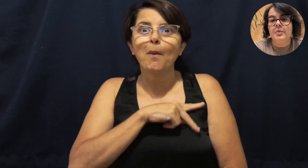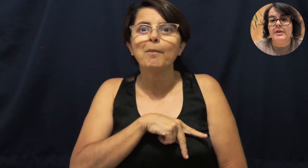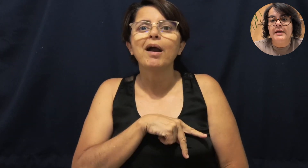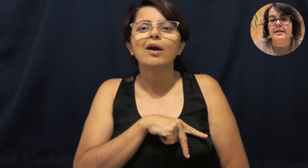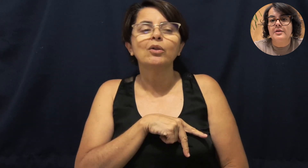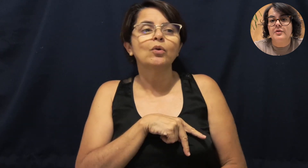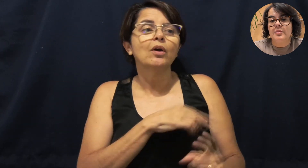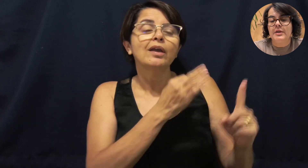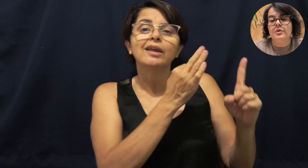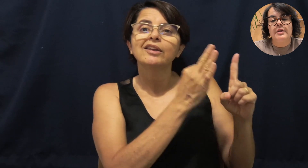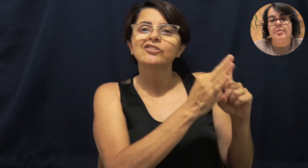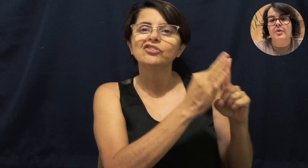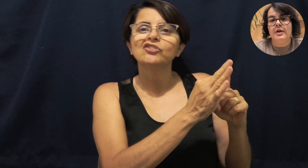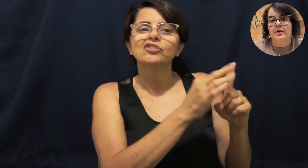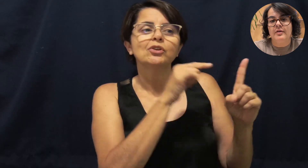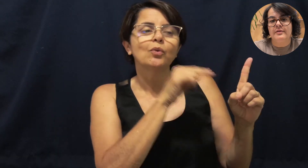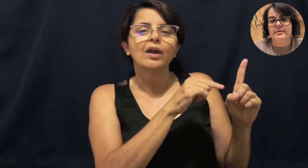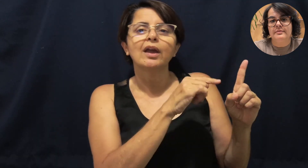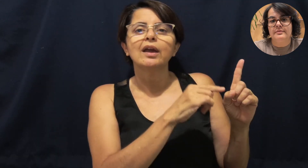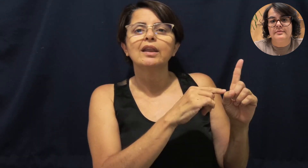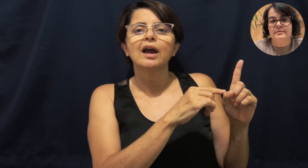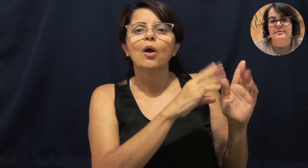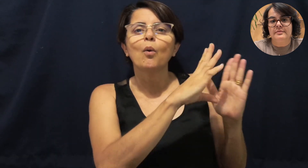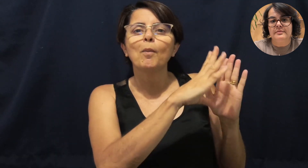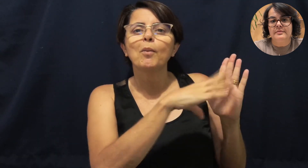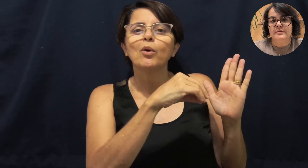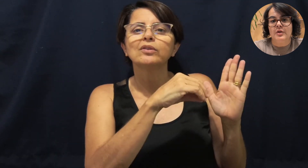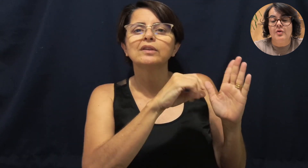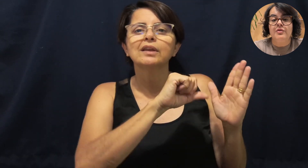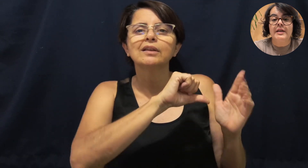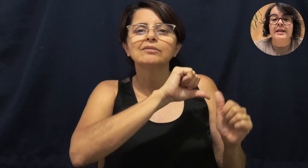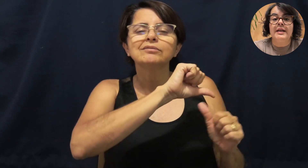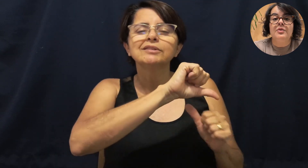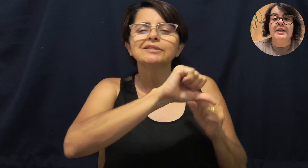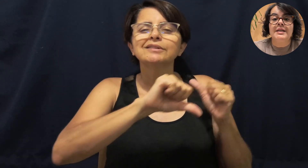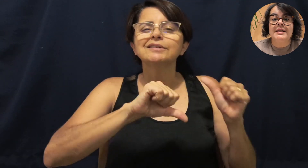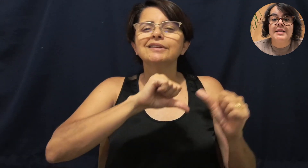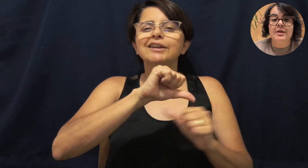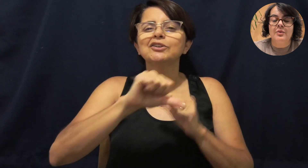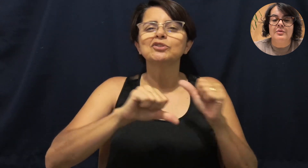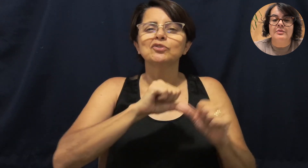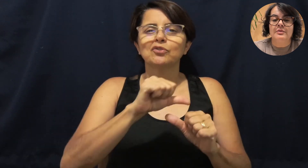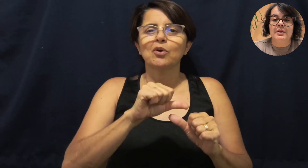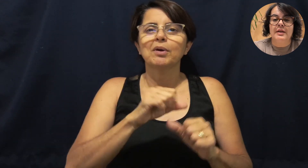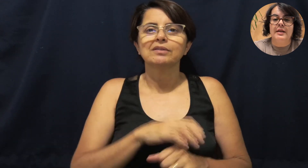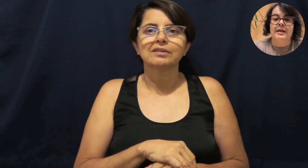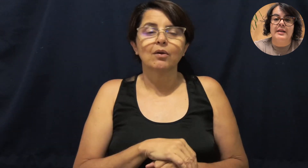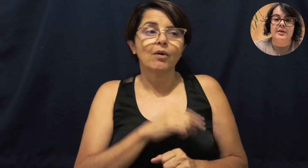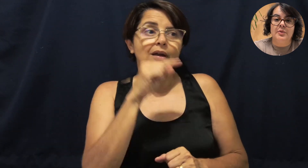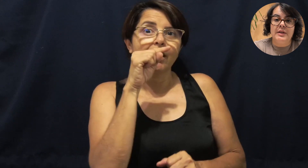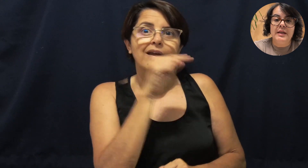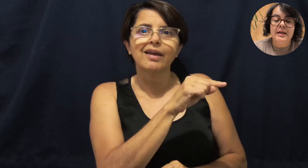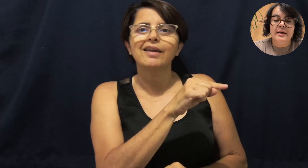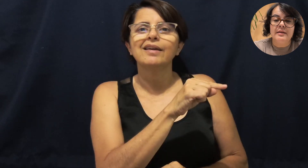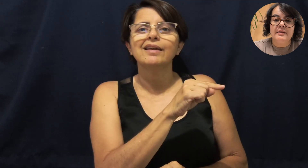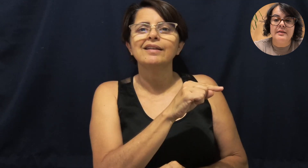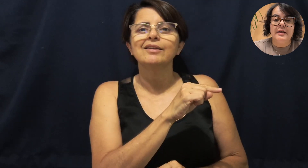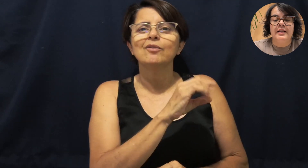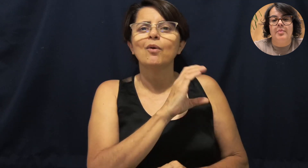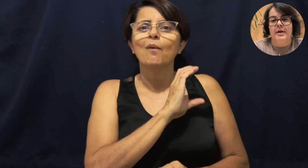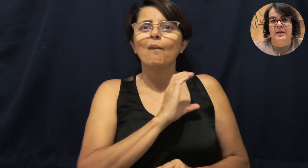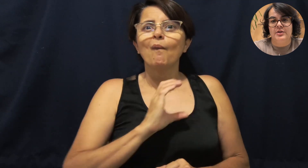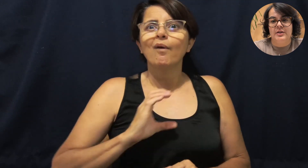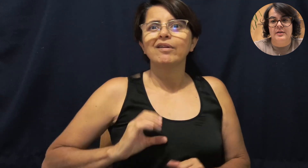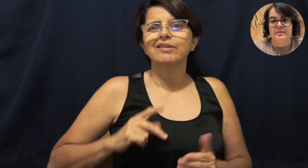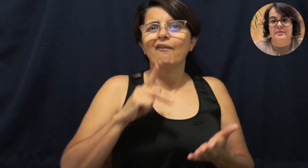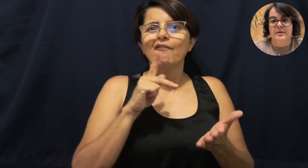exemplo do poder transformador da Boa Nova. Um verdadeiro cristão na teoria e